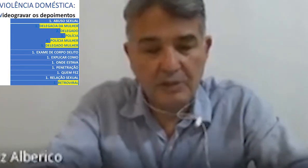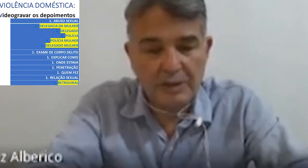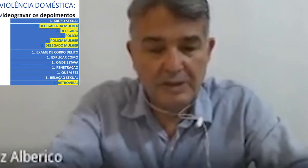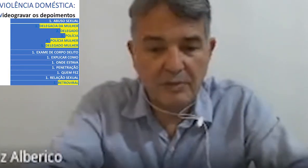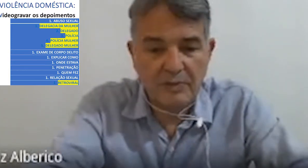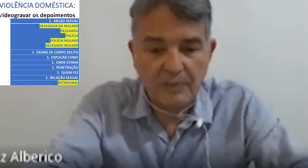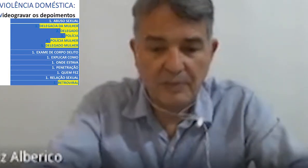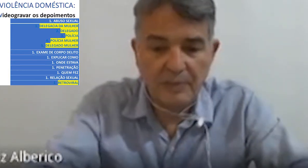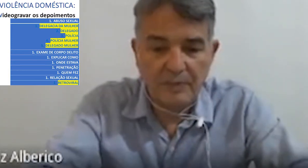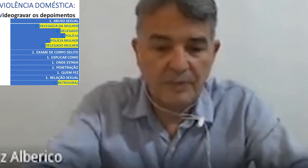ejaculação.